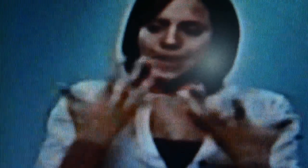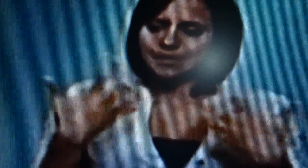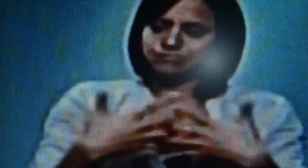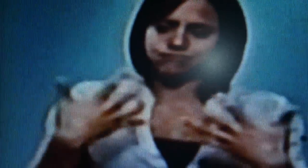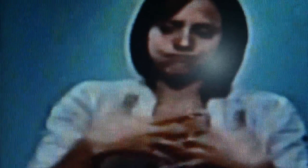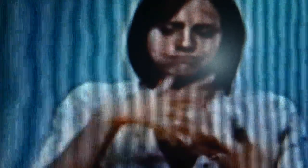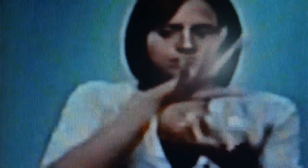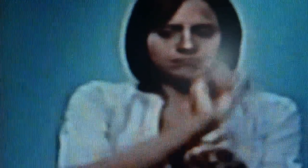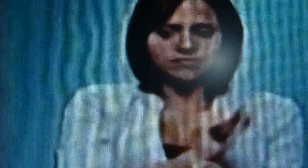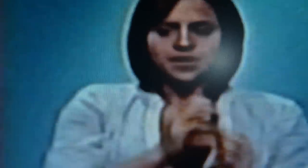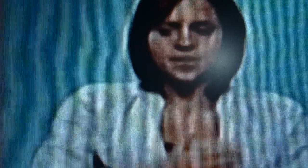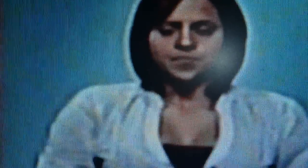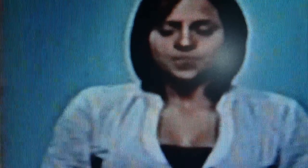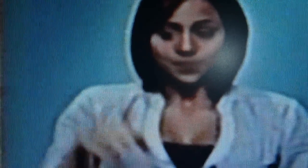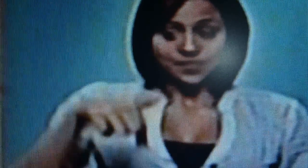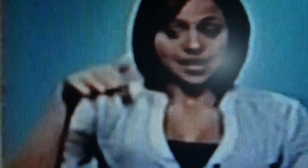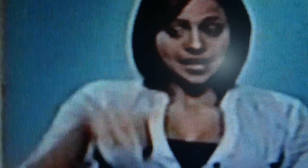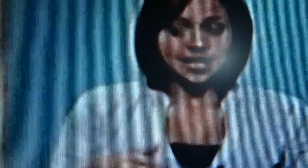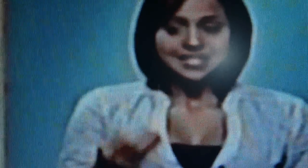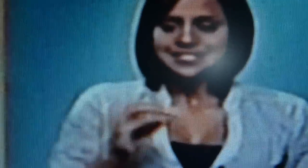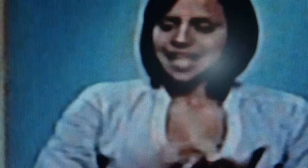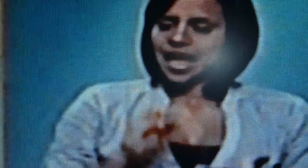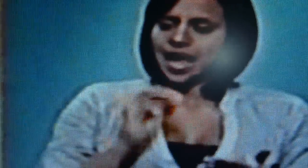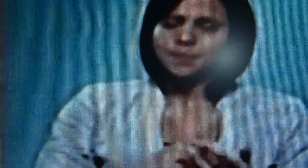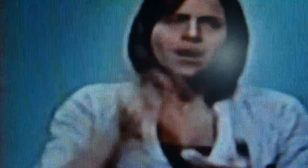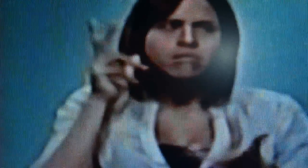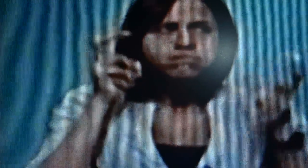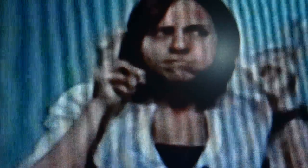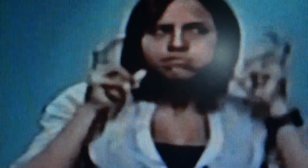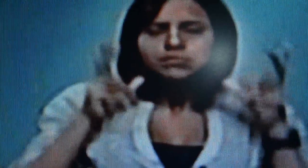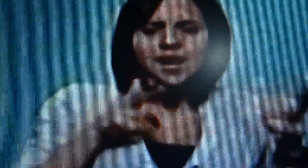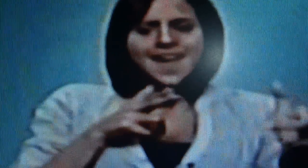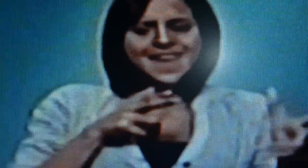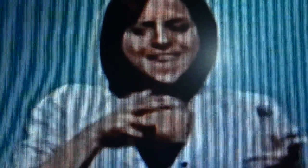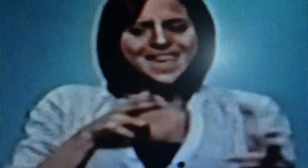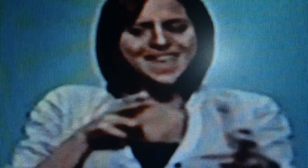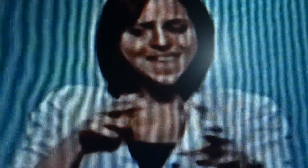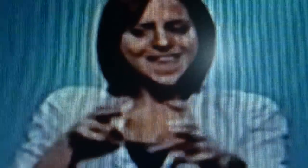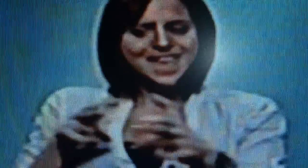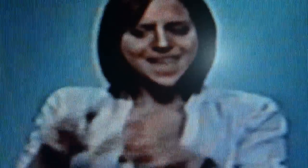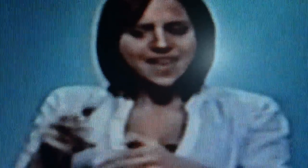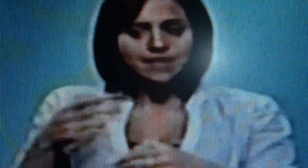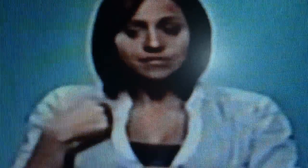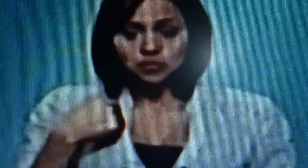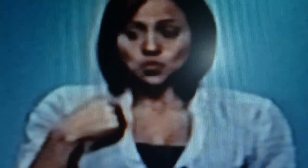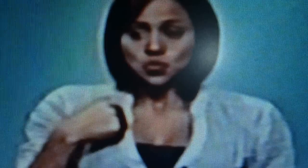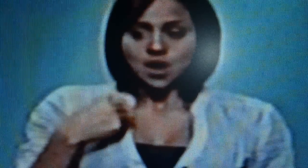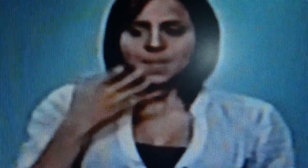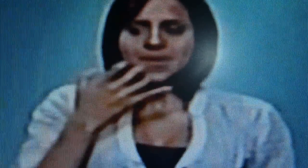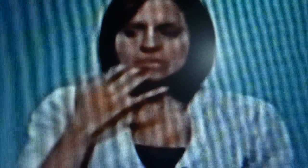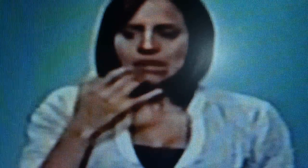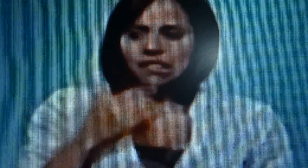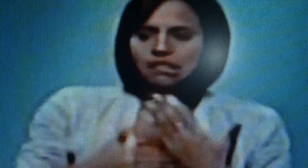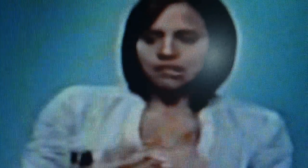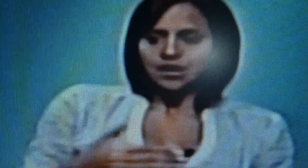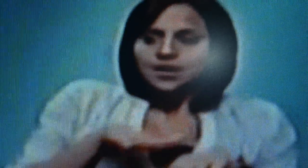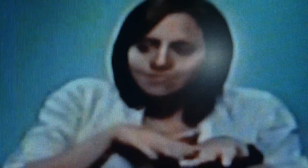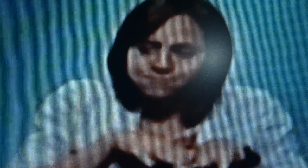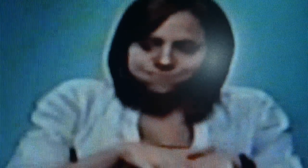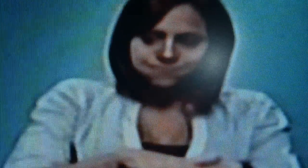planta. Porque aquí, cada vez que uno oye los disparos y de la planta, uno, por inercia, uno se tira al piso. Pero